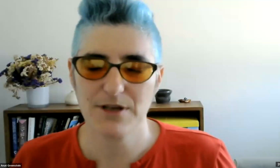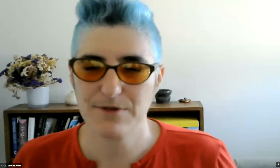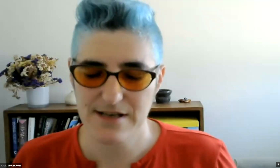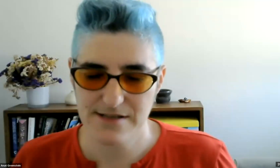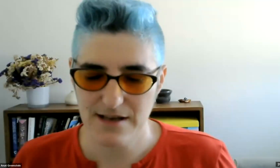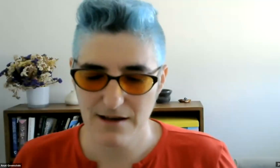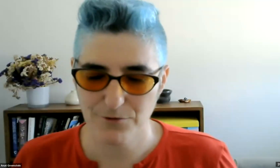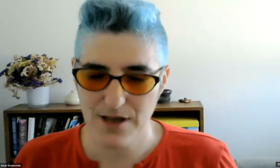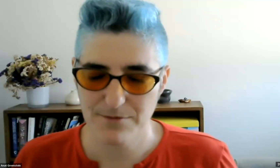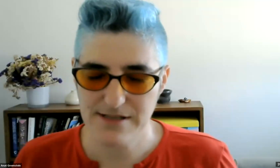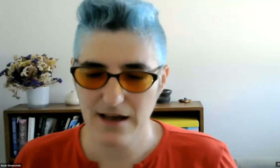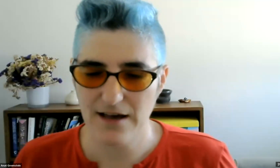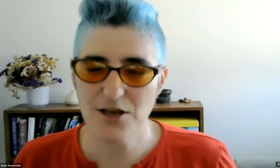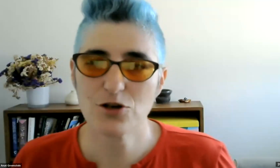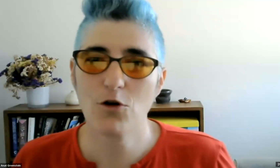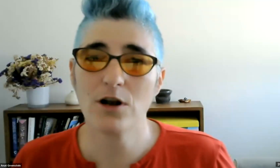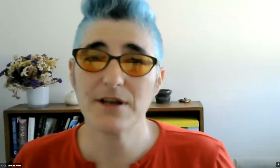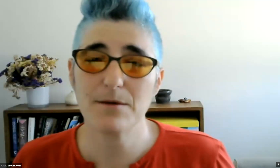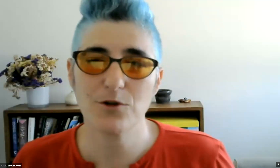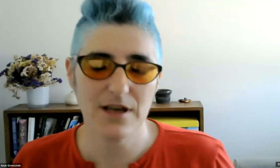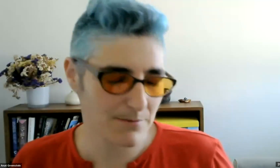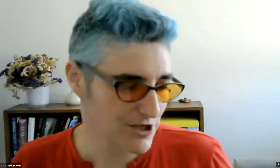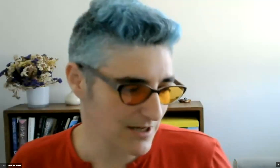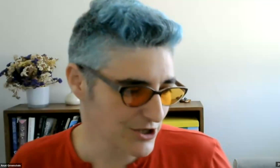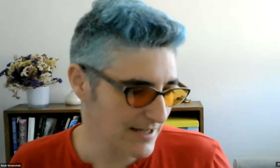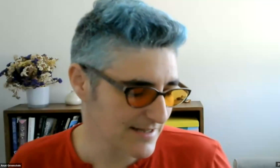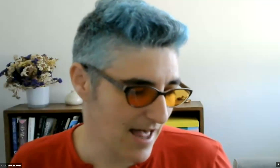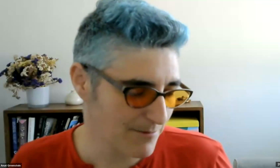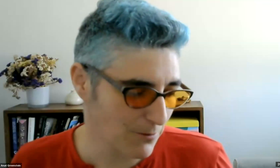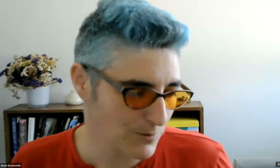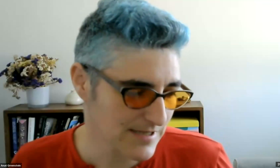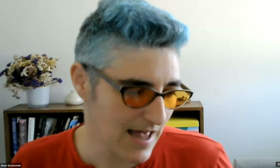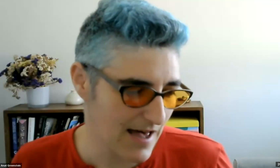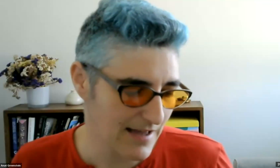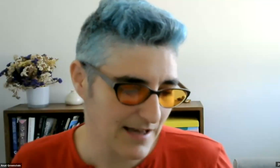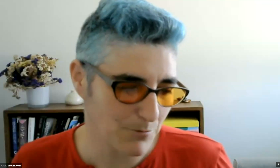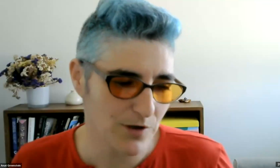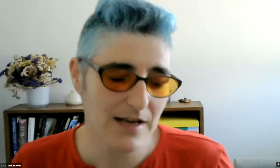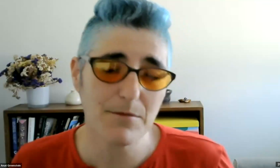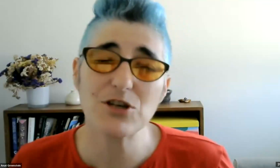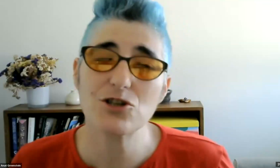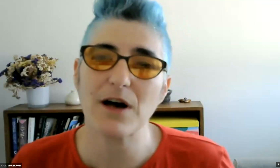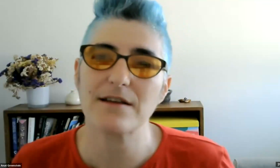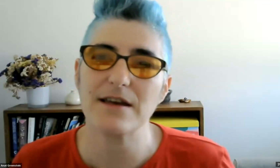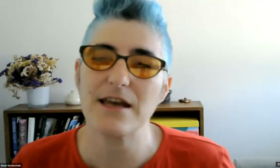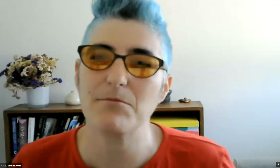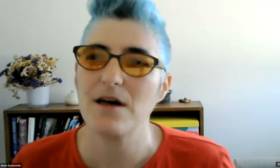מתבססת על עבודה בשכר. יש כל מיני מודלים של יציאה מחוץ למודלים המשפחתיים,